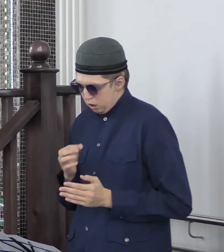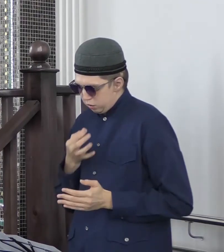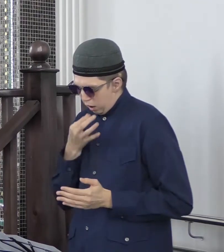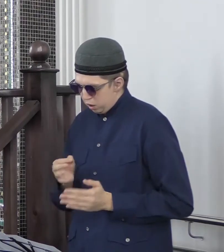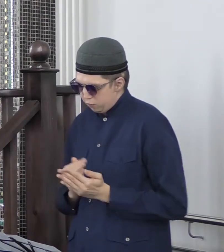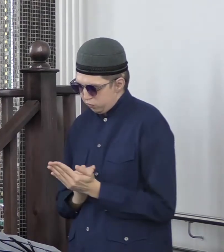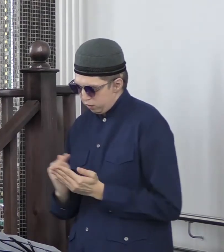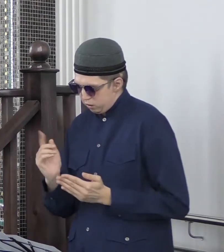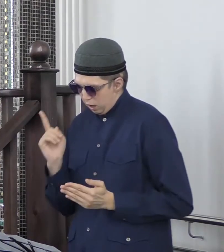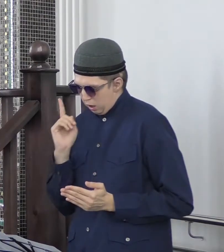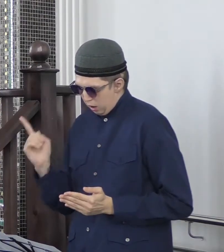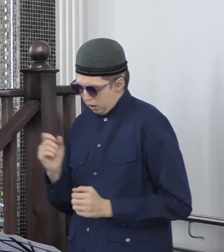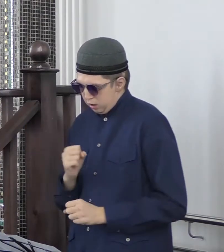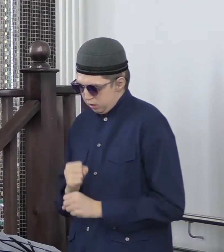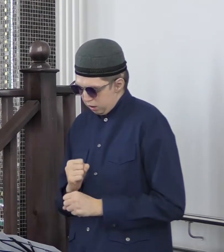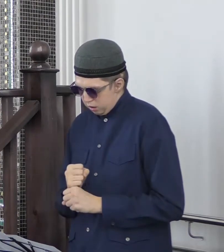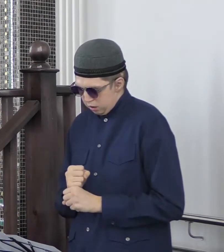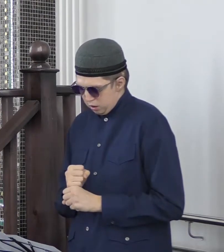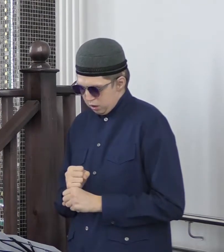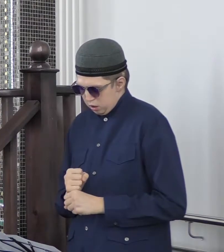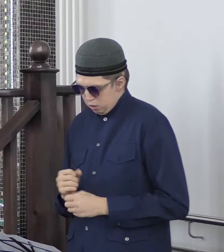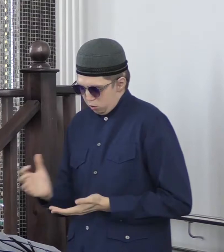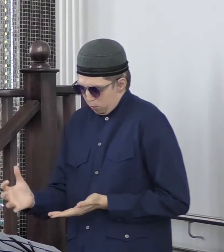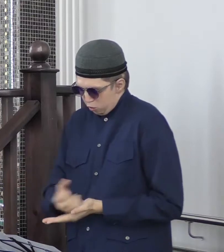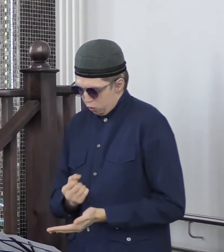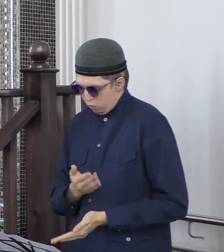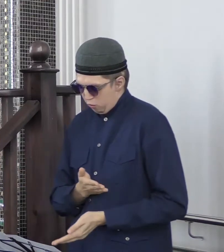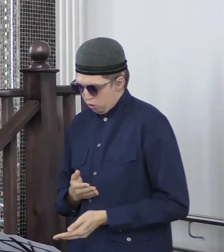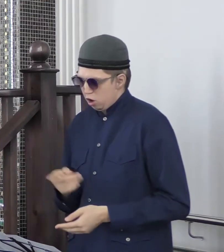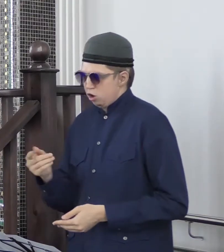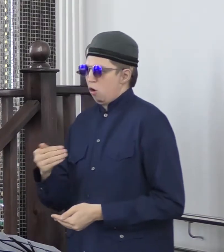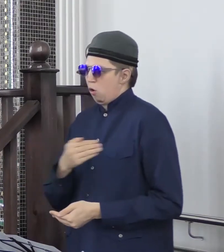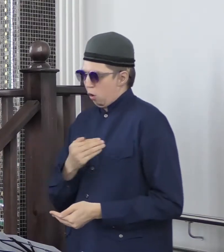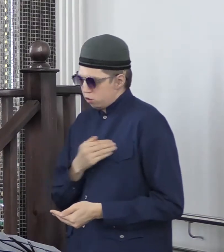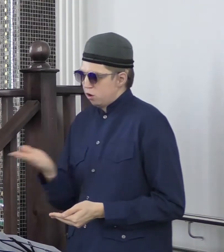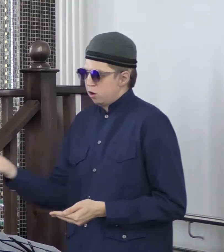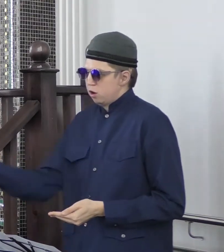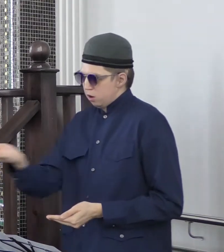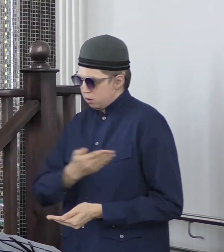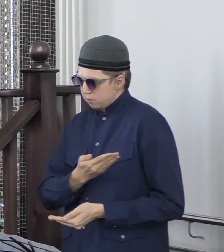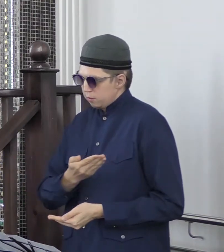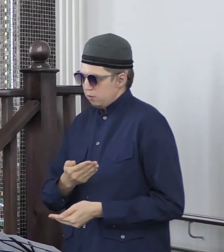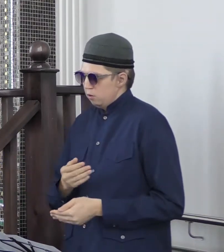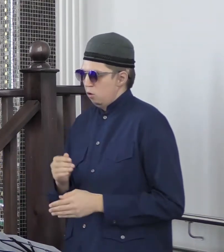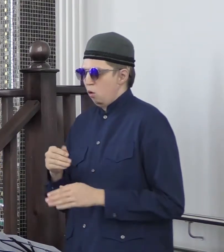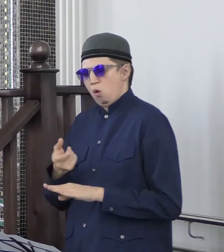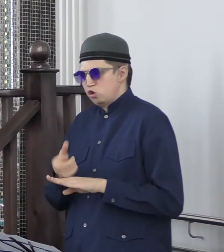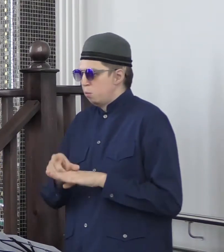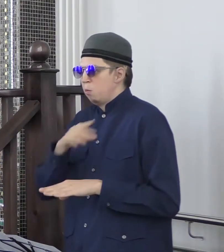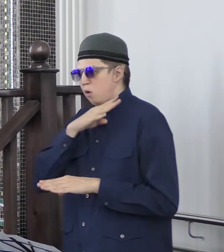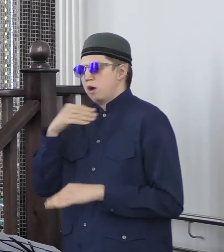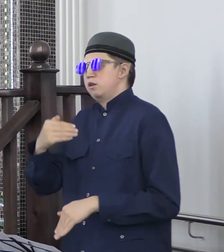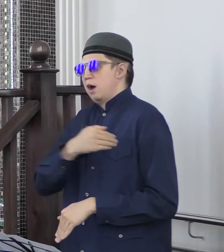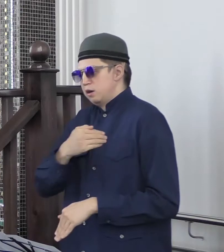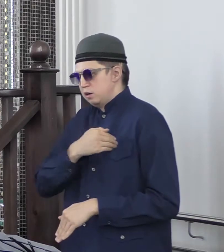Узелен хаджатная, узелен телеган мақсатына и решу на тризима. Хочешь достичь того, что ты захотел? Очень много хотел. Ты